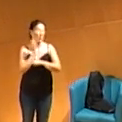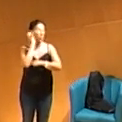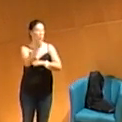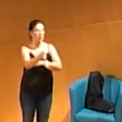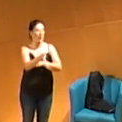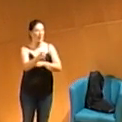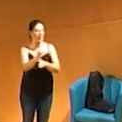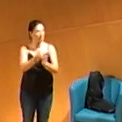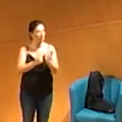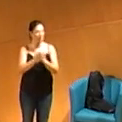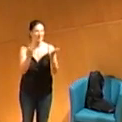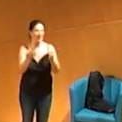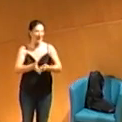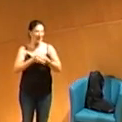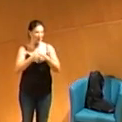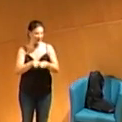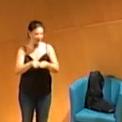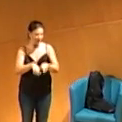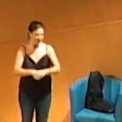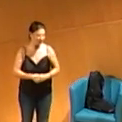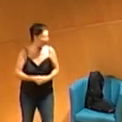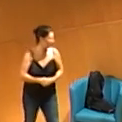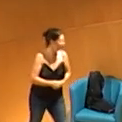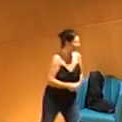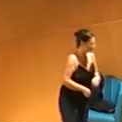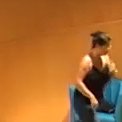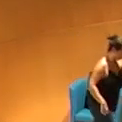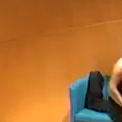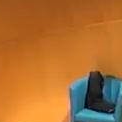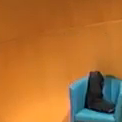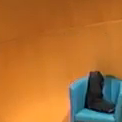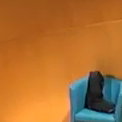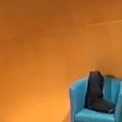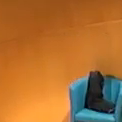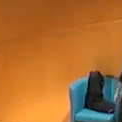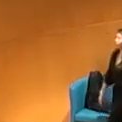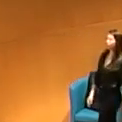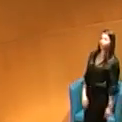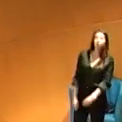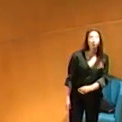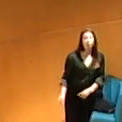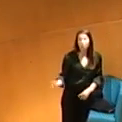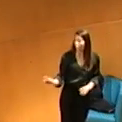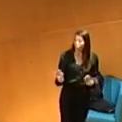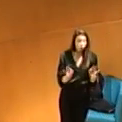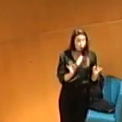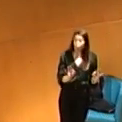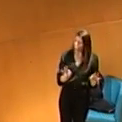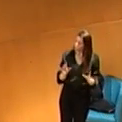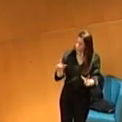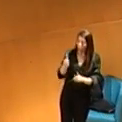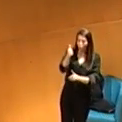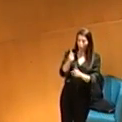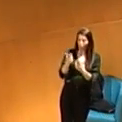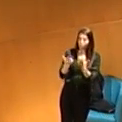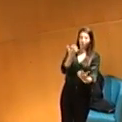le projet de dire, ça nous a aidés. À ce propos, j'ai été frappé aussi par...